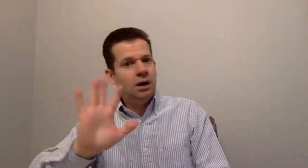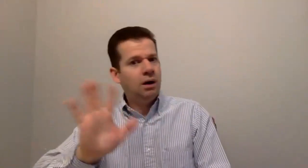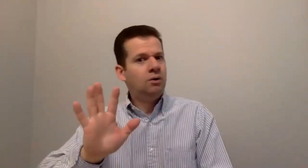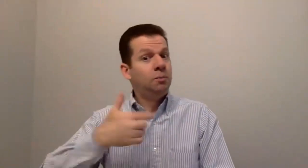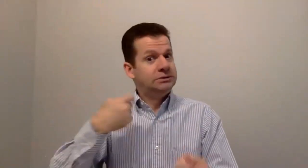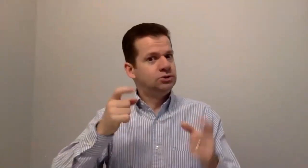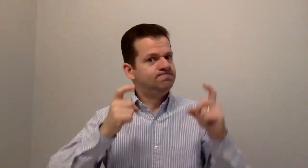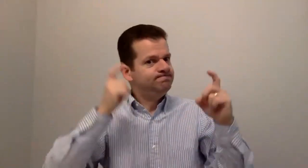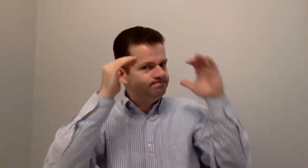Não, eu preciso